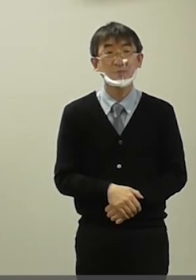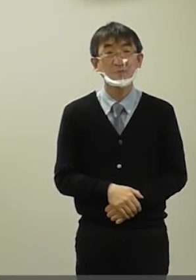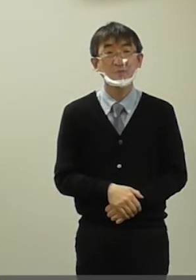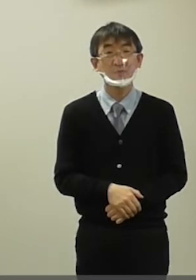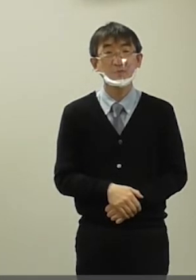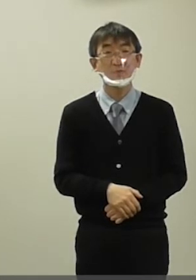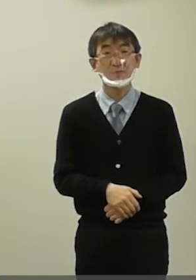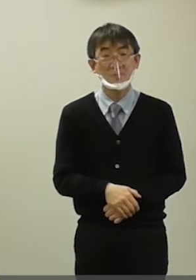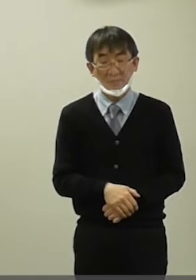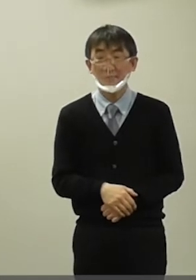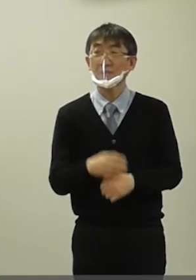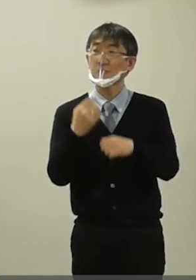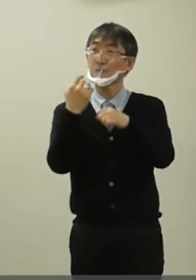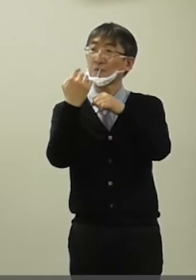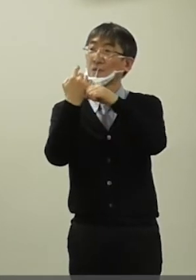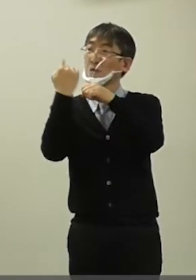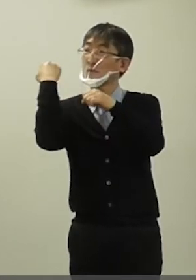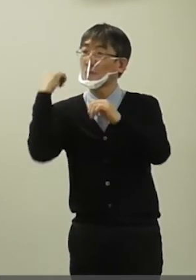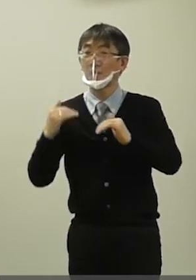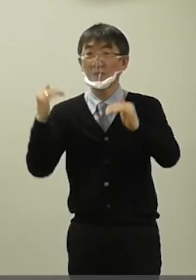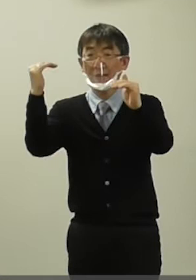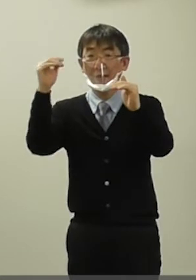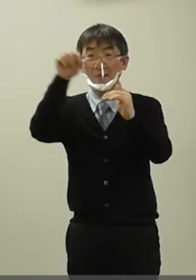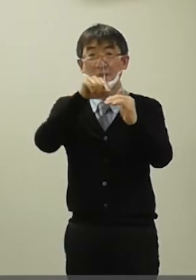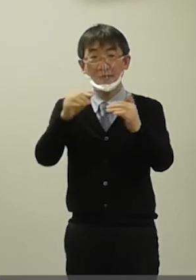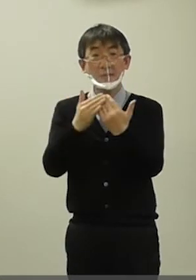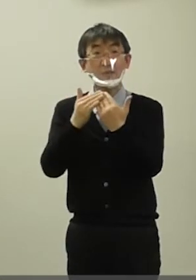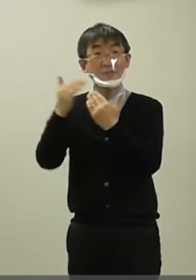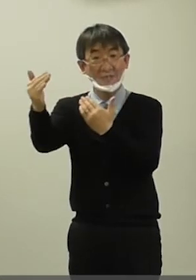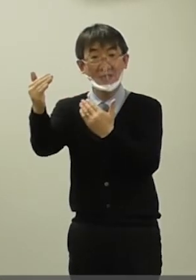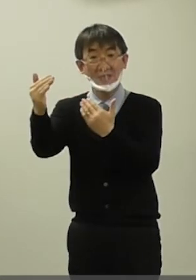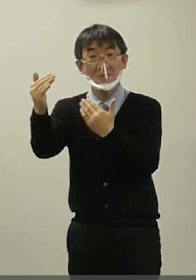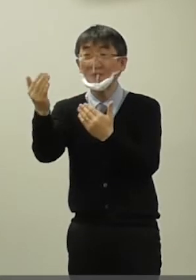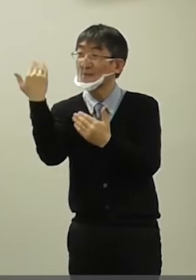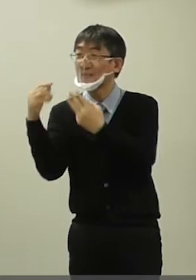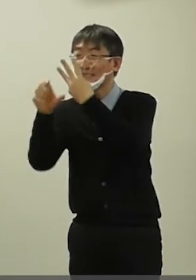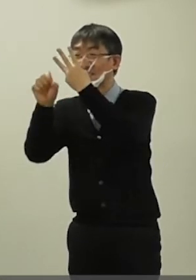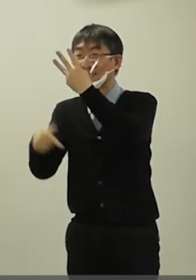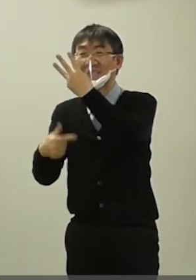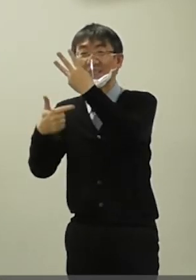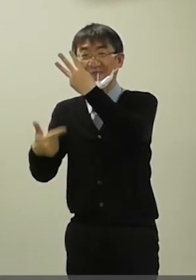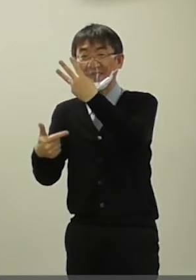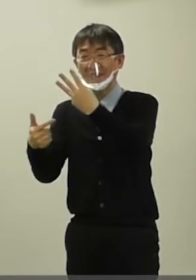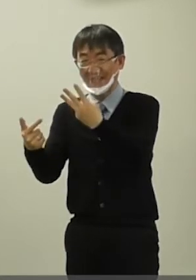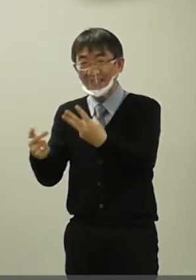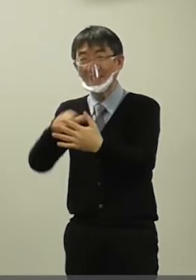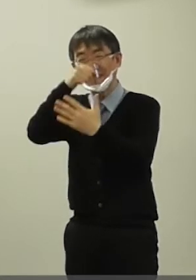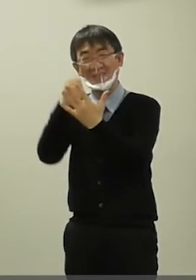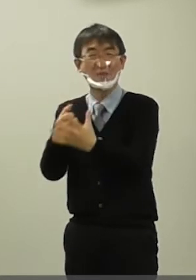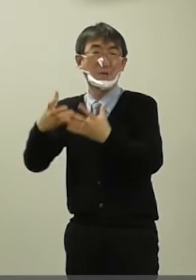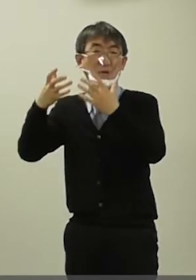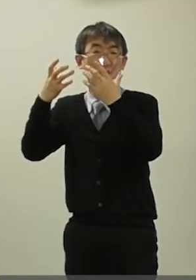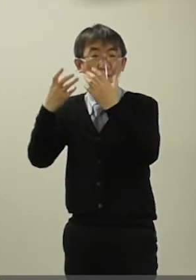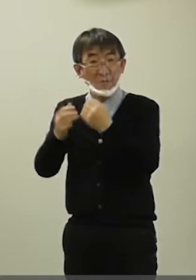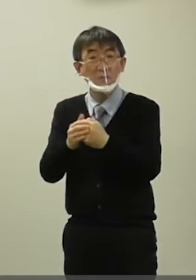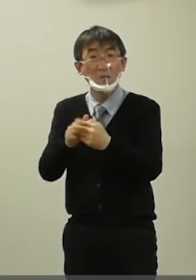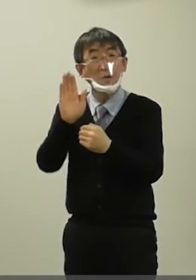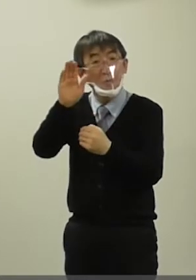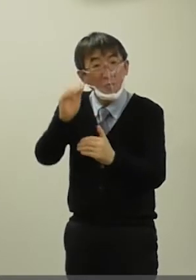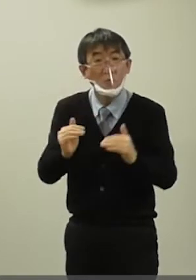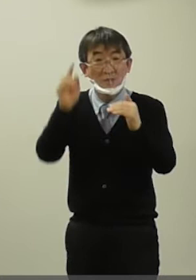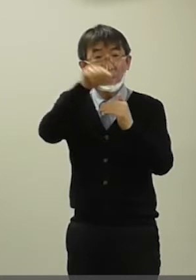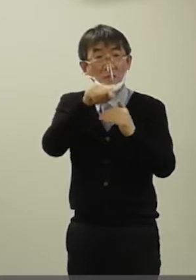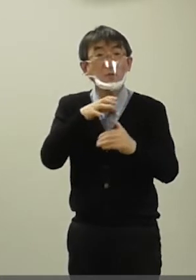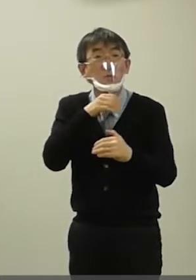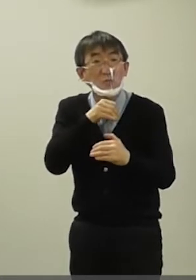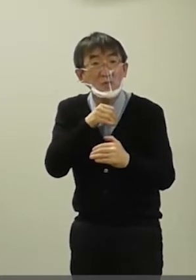昨年の成人式も無事3月6日に終わりましたけれども今後ですね年齢が二十歳から18歳に